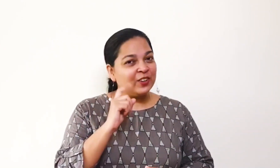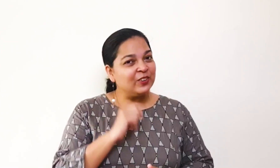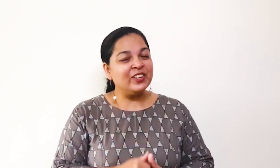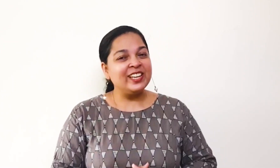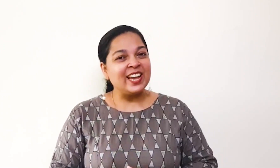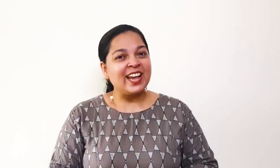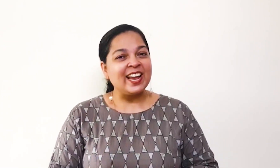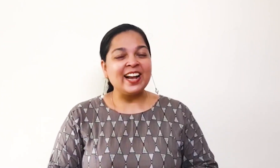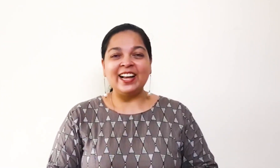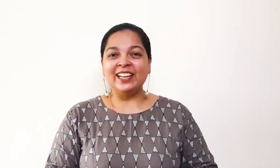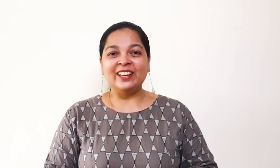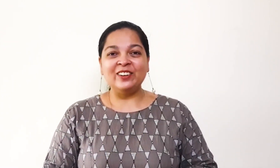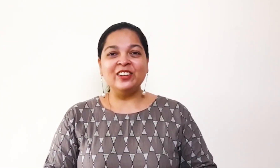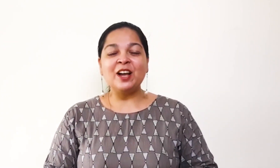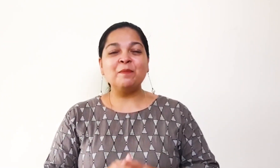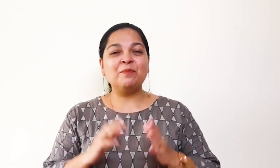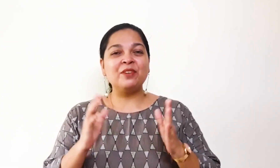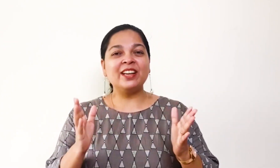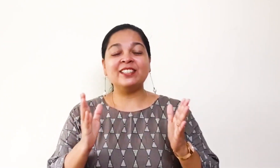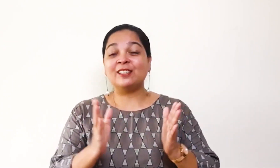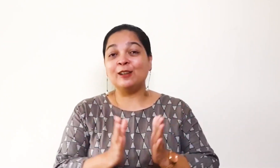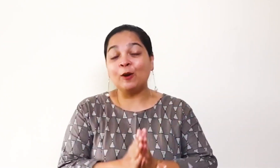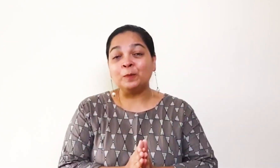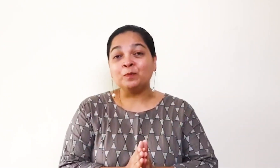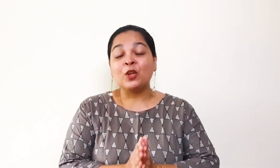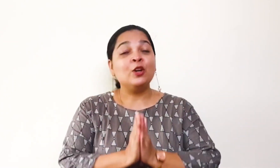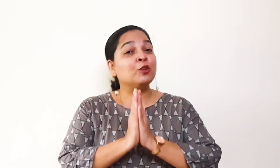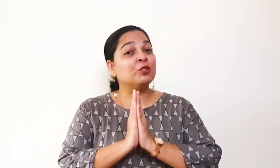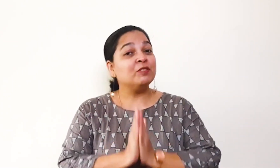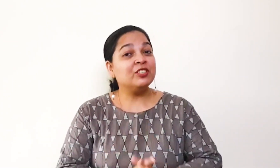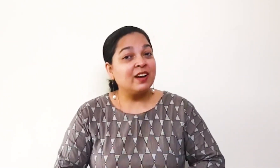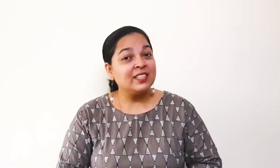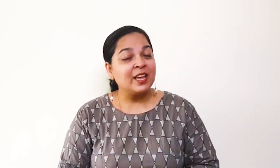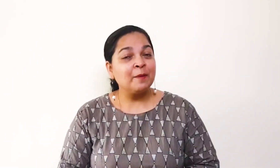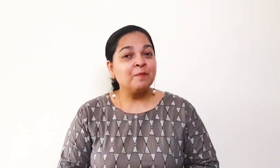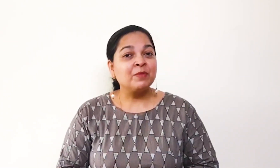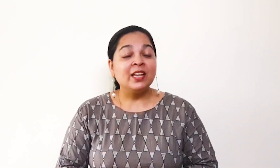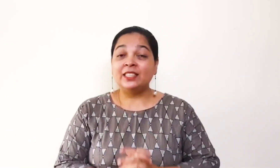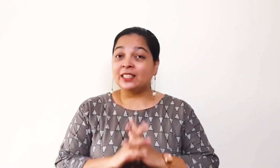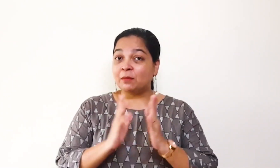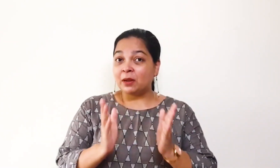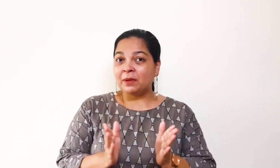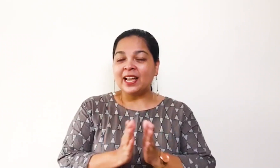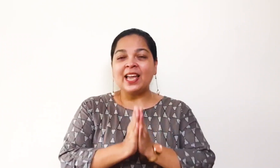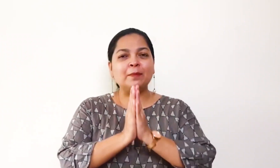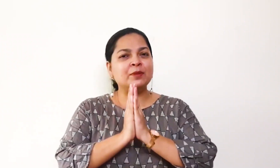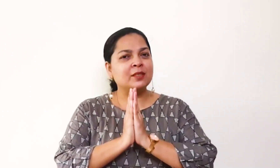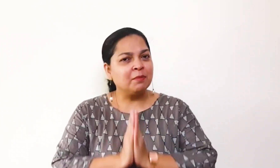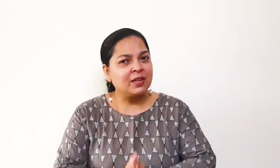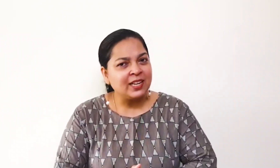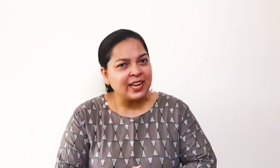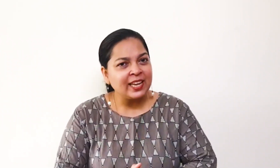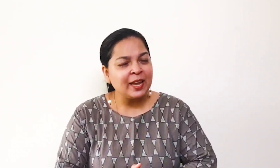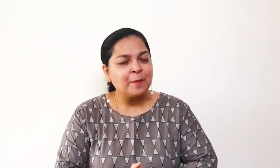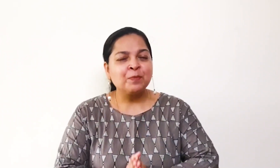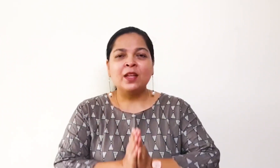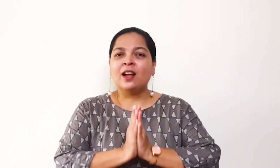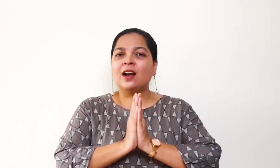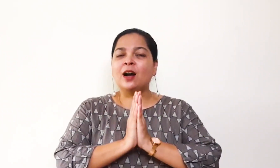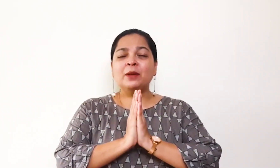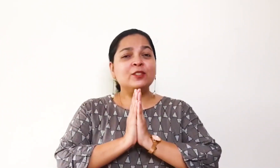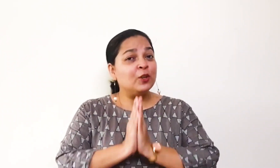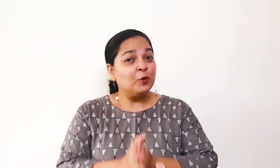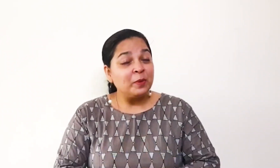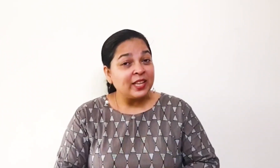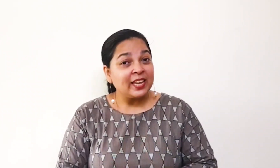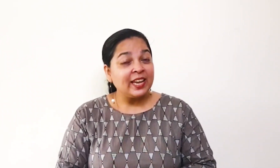केते आवश्यक अटे। हालेलुया। प्रेस द लॉर्ड। मते विश्वास अछि कि मु आपण मानंकु जहा सबु कहिली